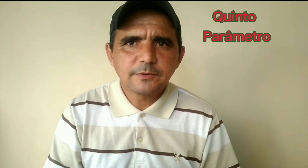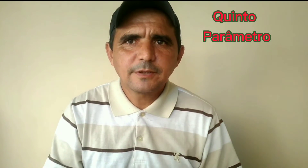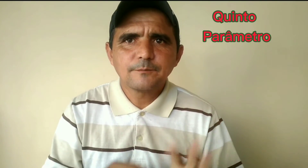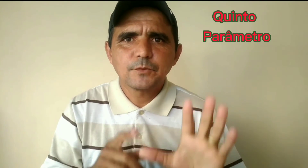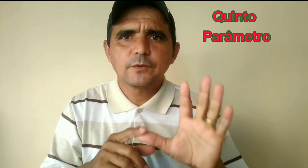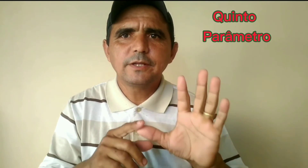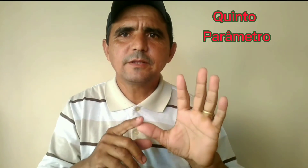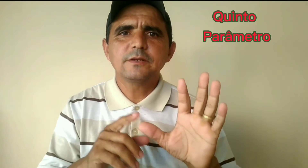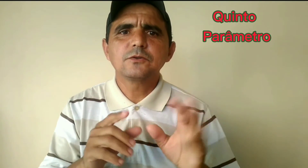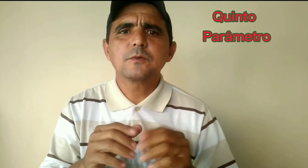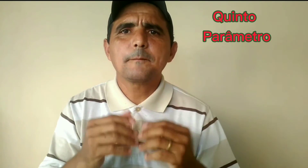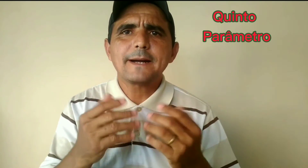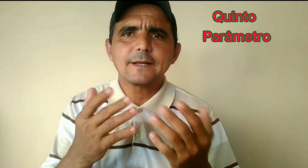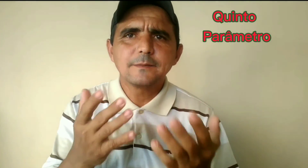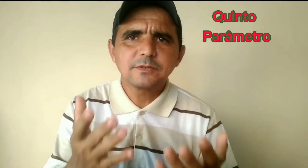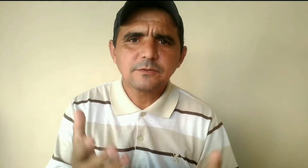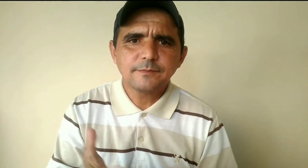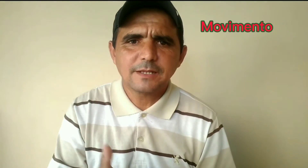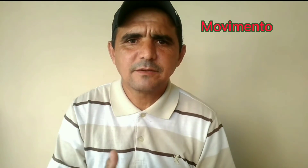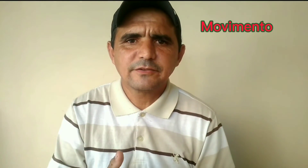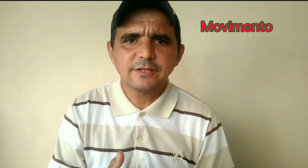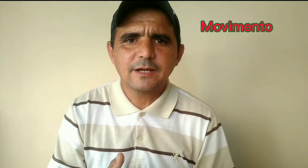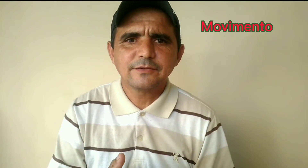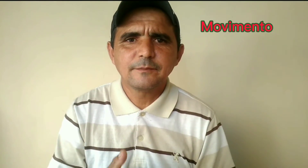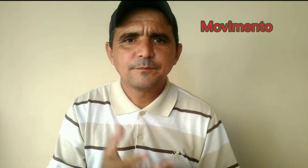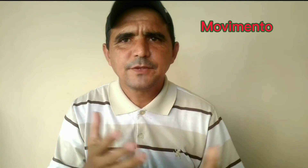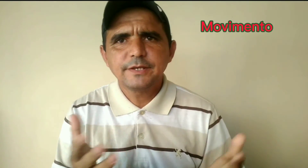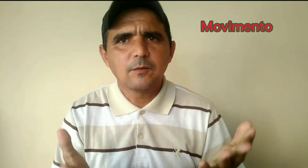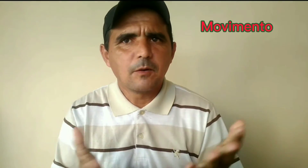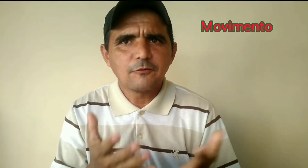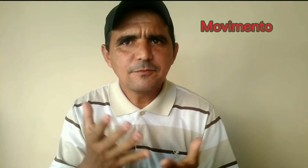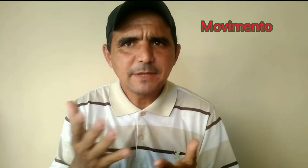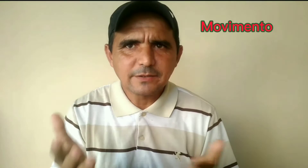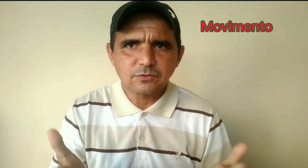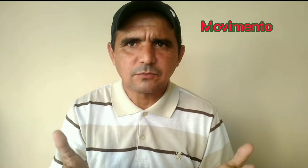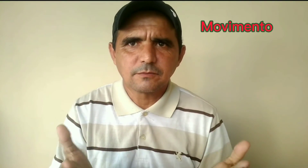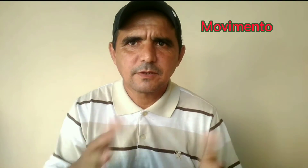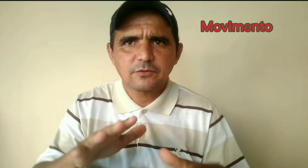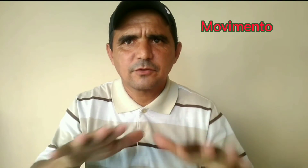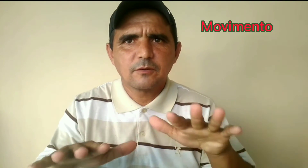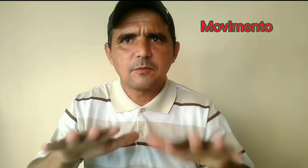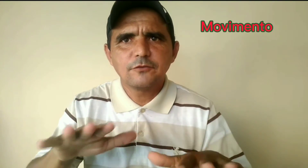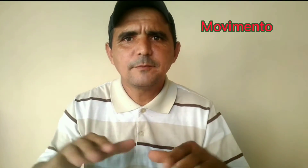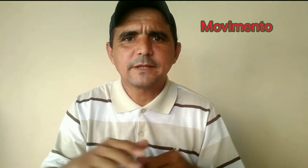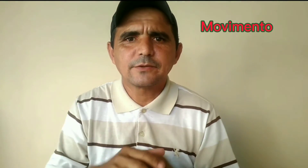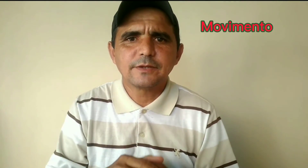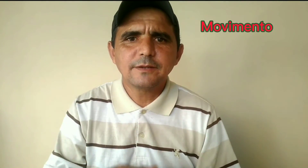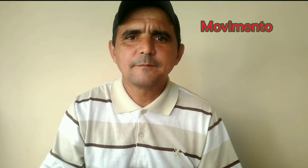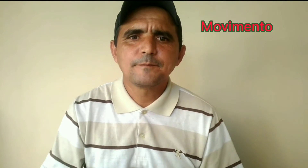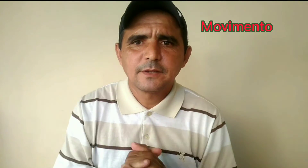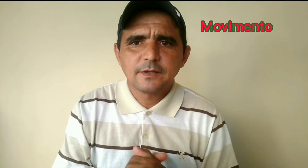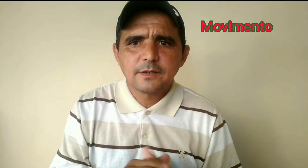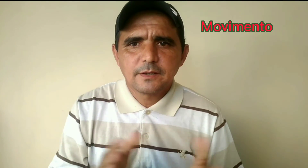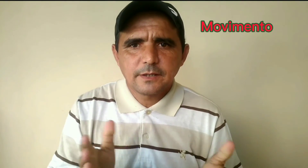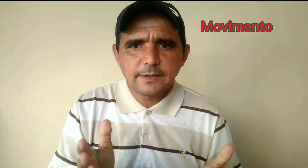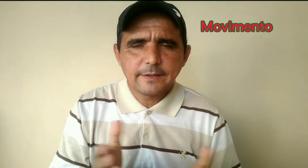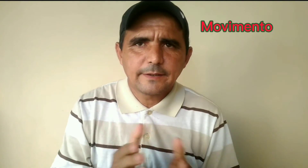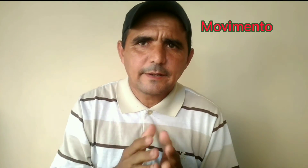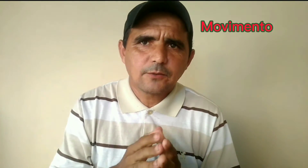né? O quinto e último parâmetro da língua de sinais, que é o movimento. É o movimento, né?